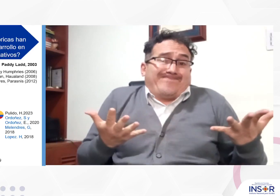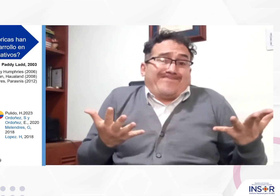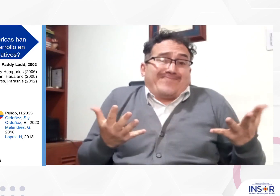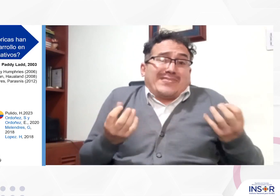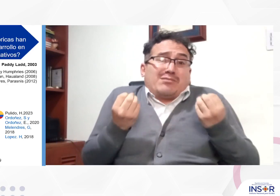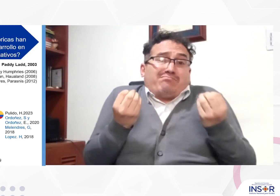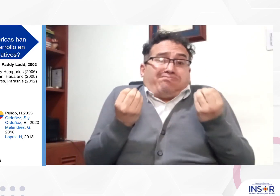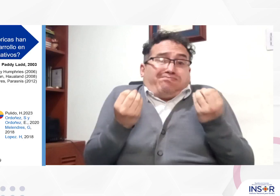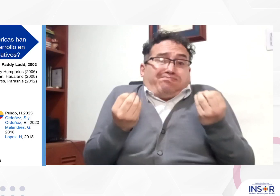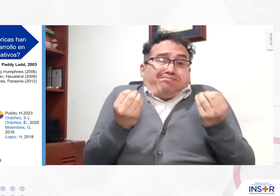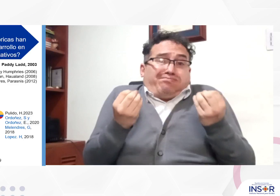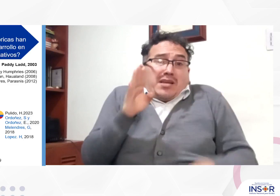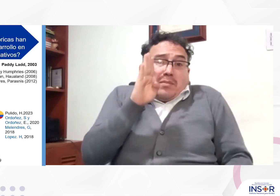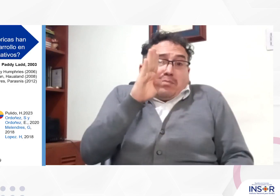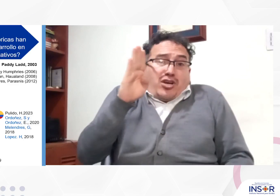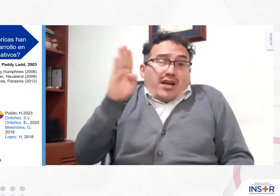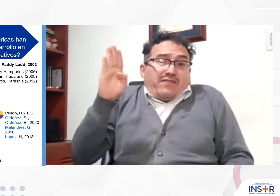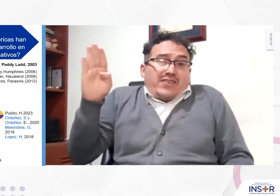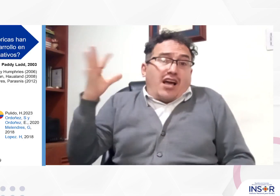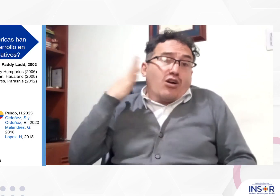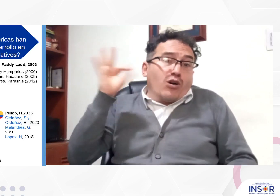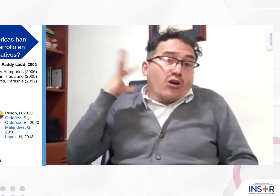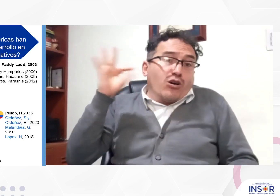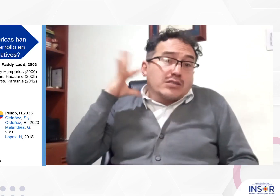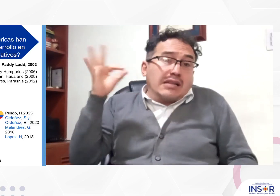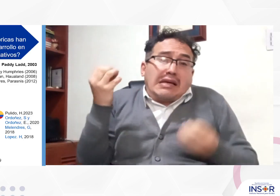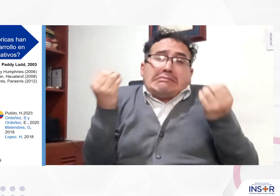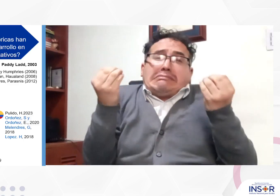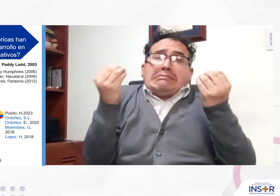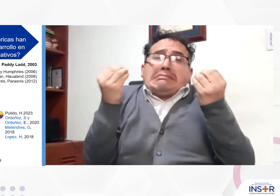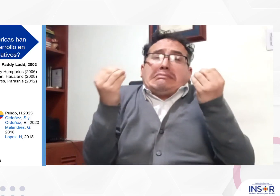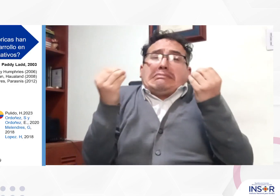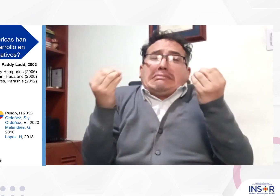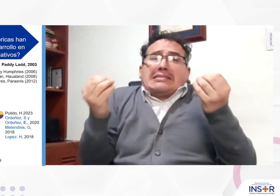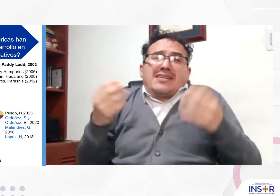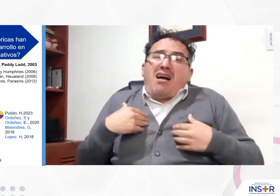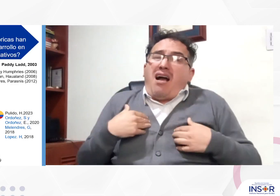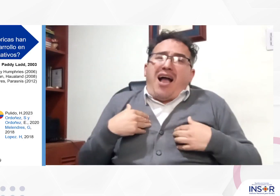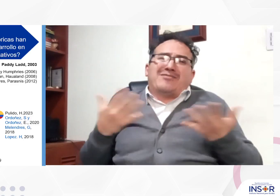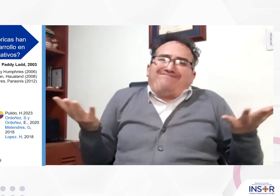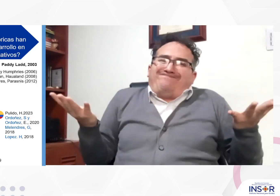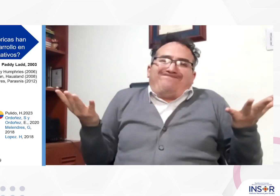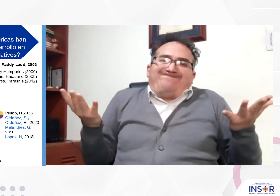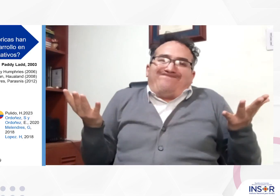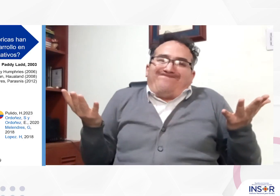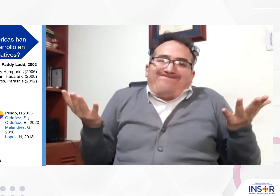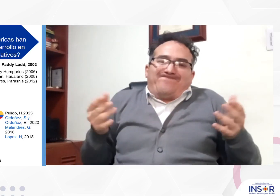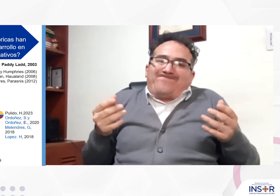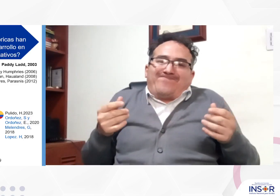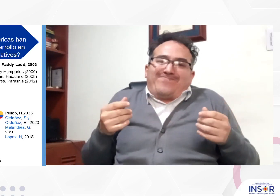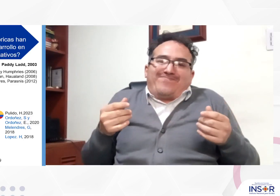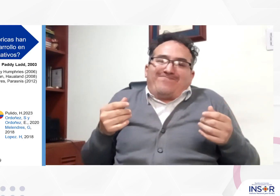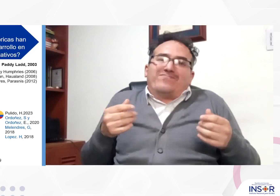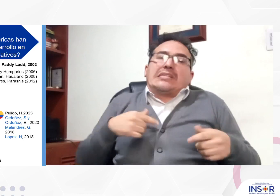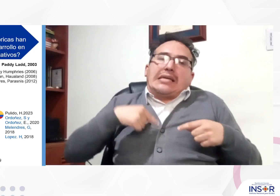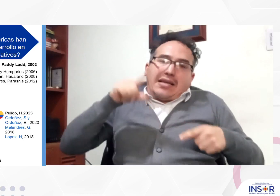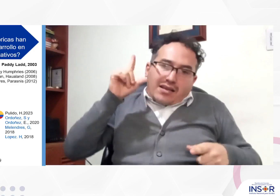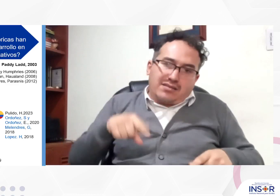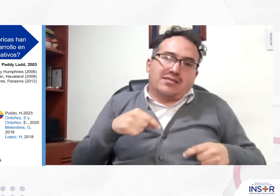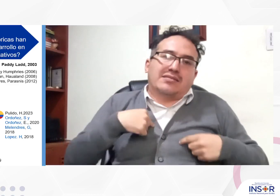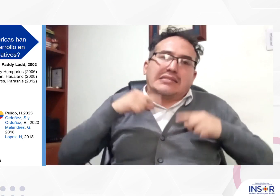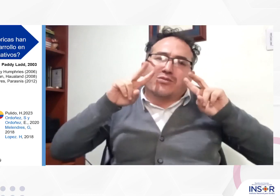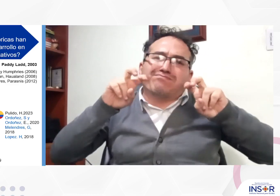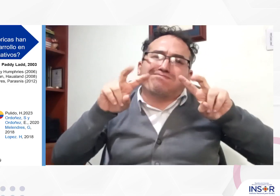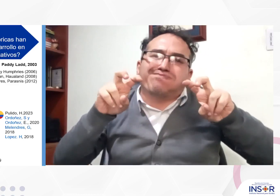la elaboración y esquematización de la tesis. Obviamente hay mucha bibliografía que proponen autores oyentes con las